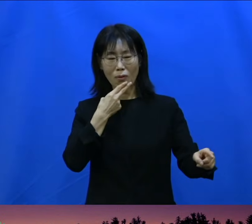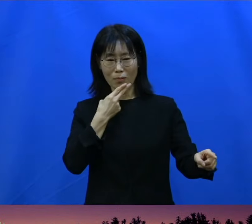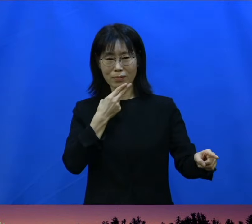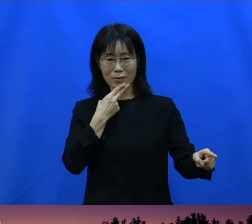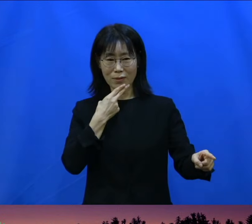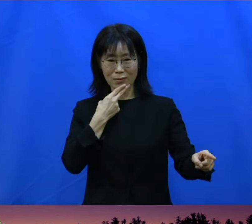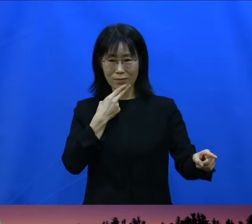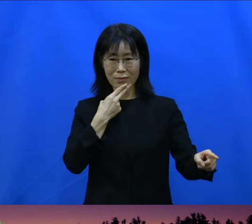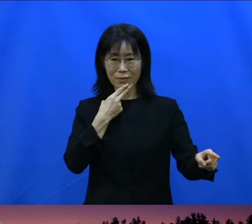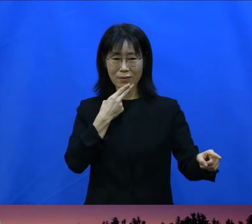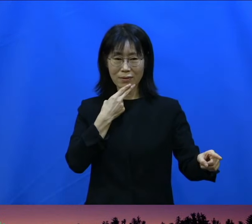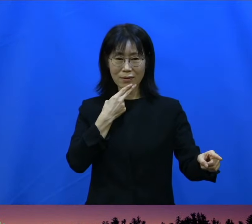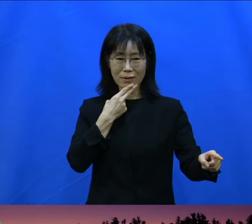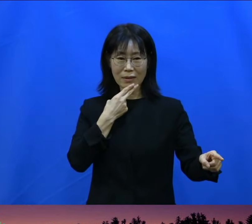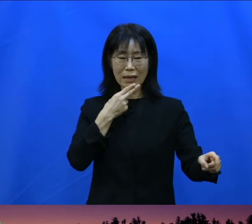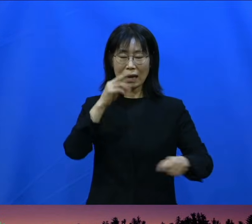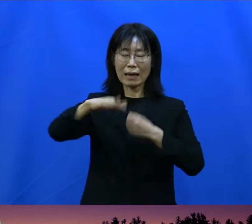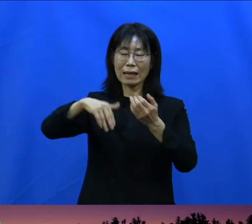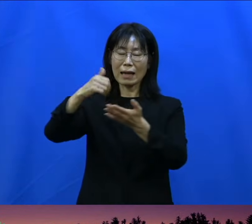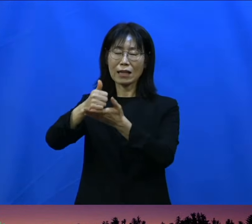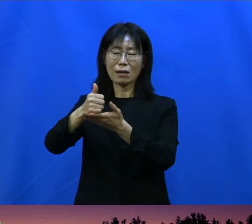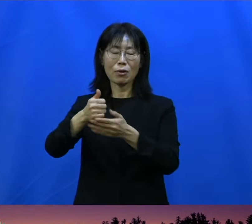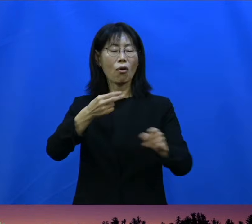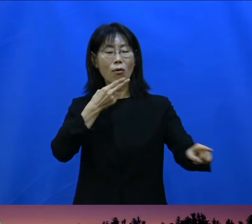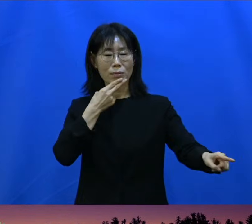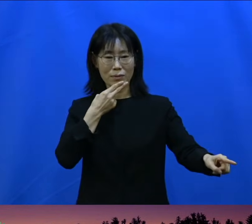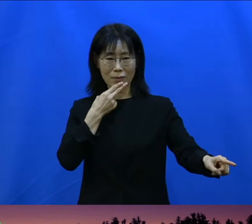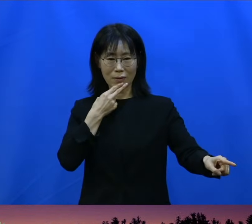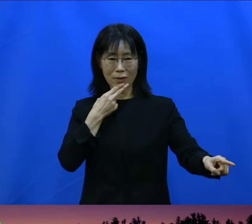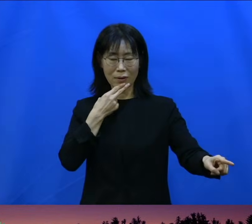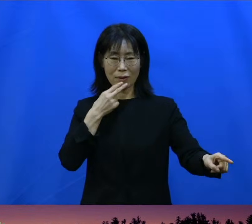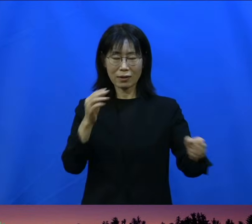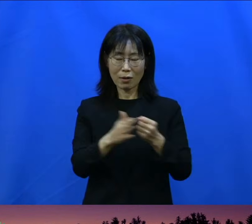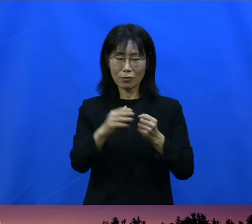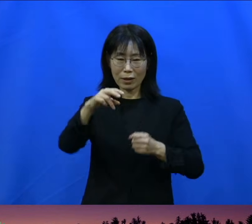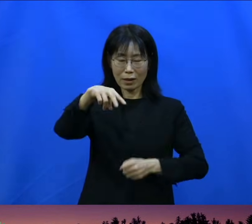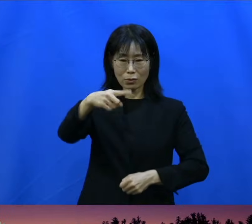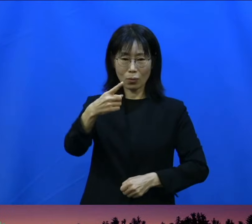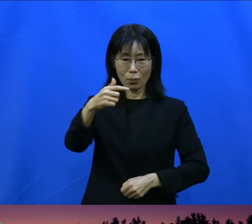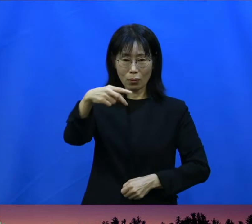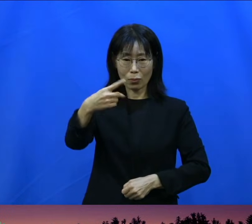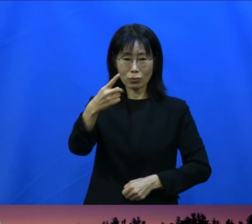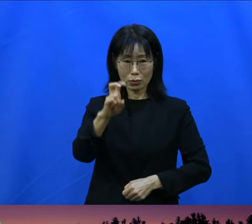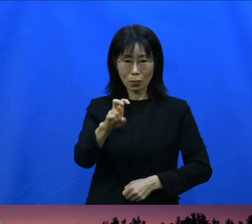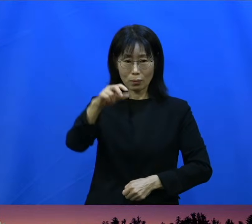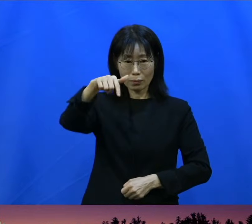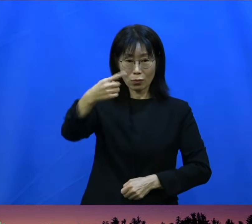하나님의 거룩함을 놓쳐버릴 때 세상이 얼마나 소돔과 고모라 같다는 거예요.